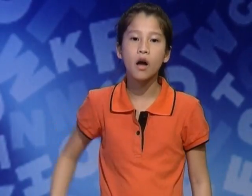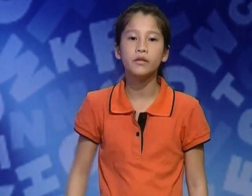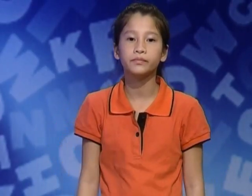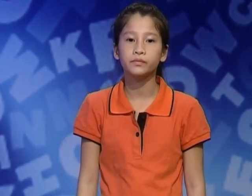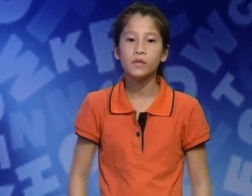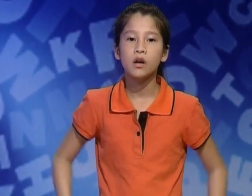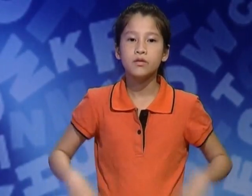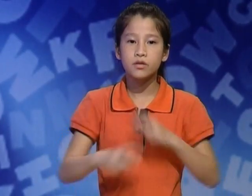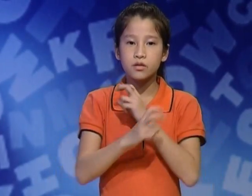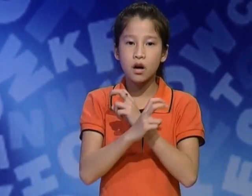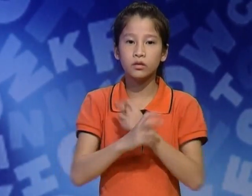Còn ký hiệu xương sườn nữa.